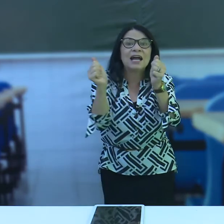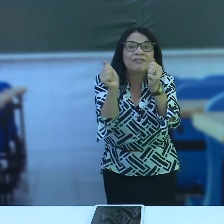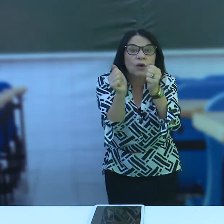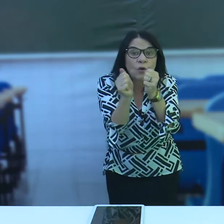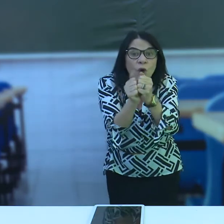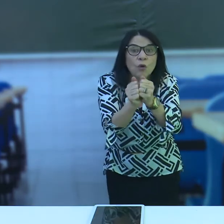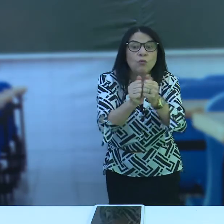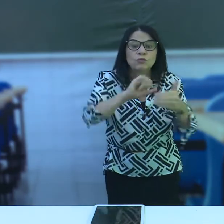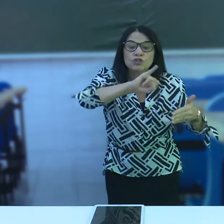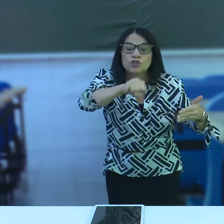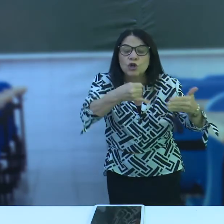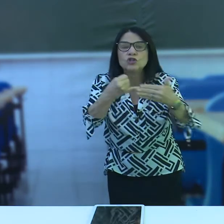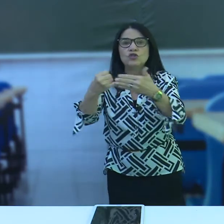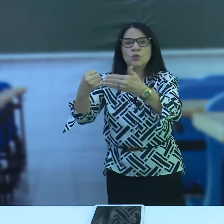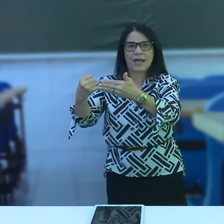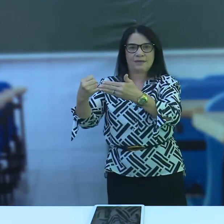estava com Josué